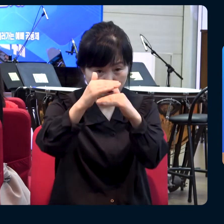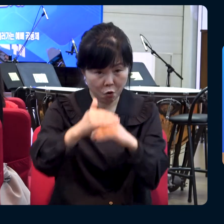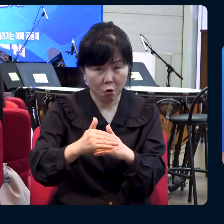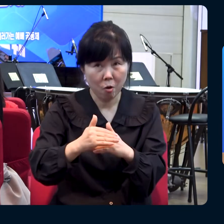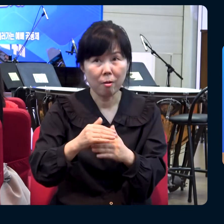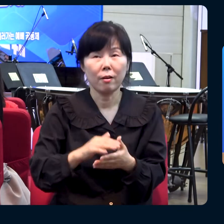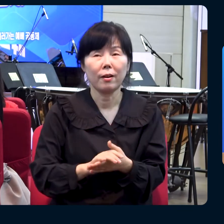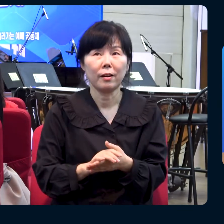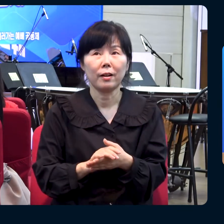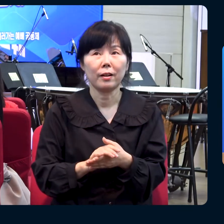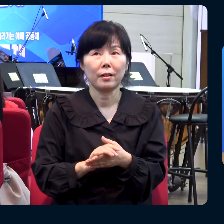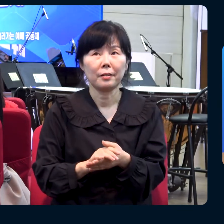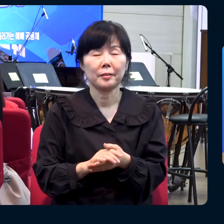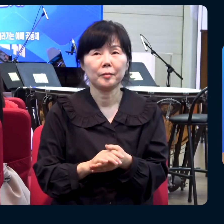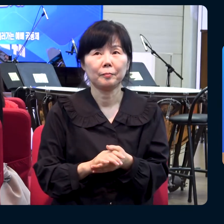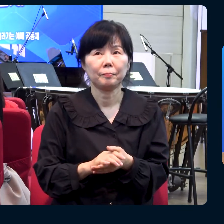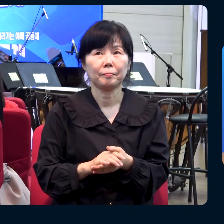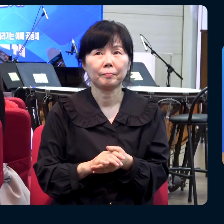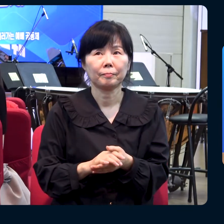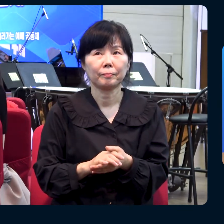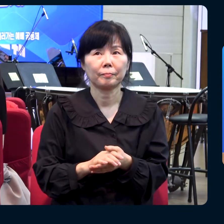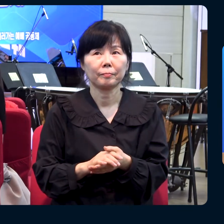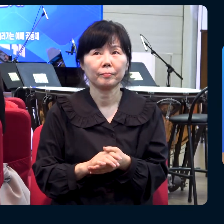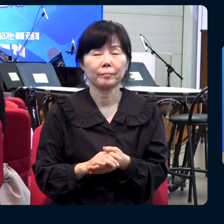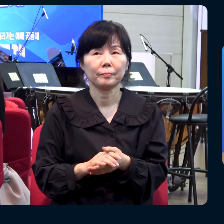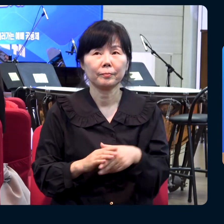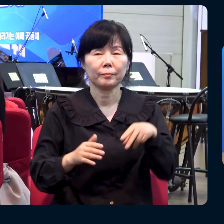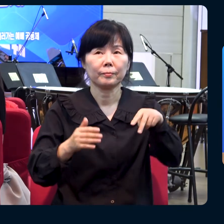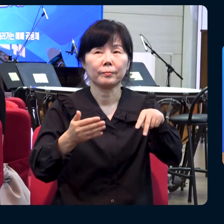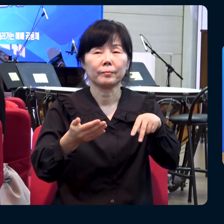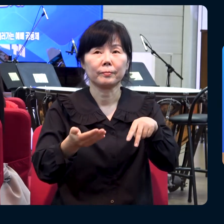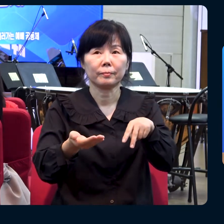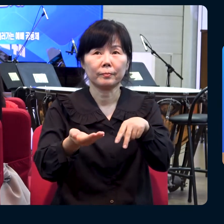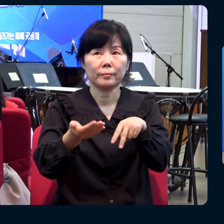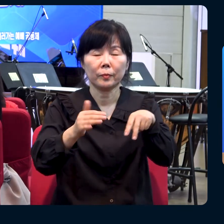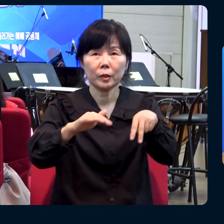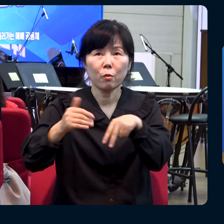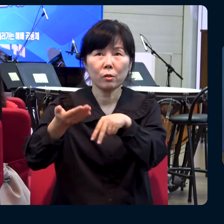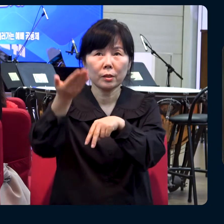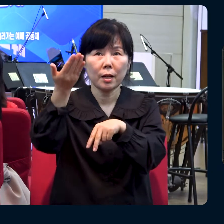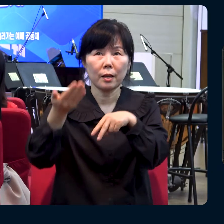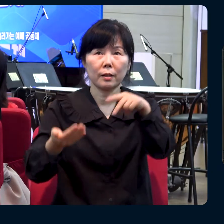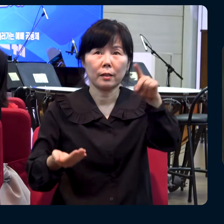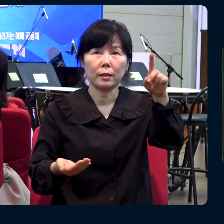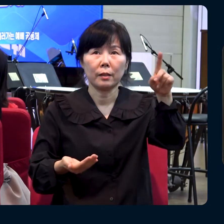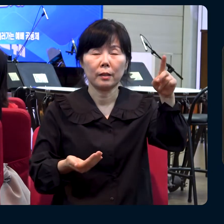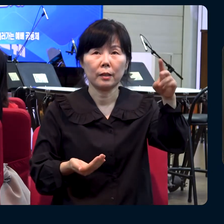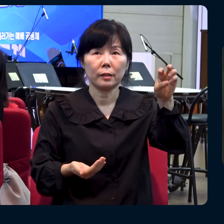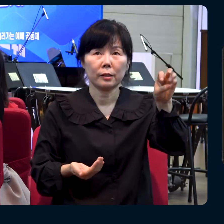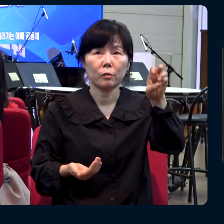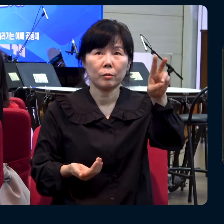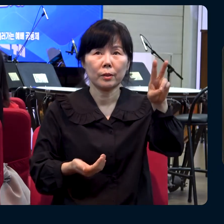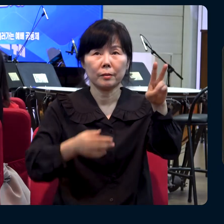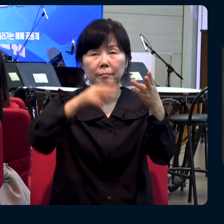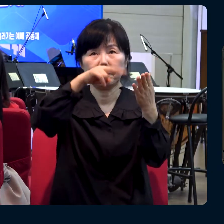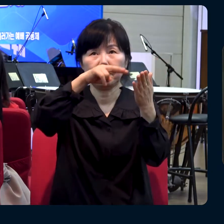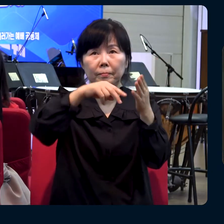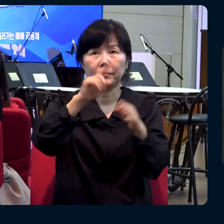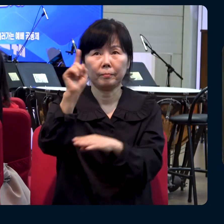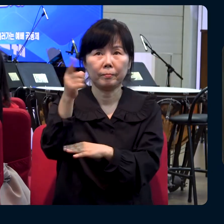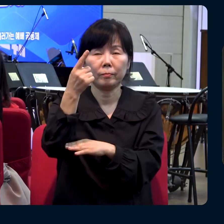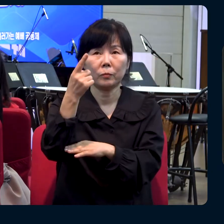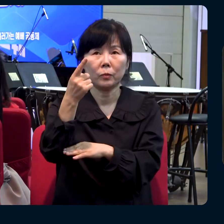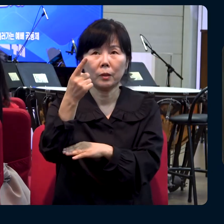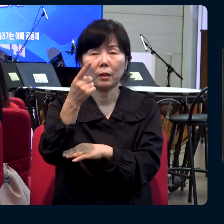펼쳐지는지 32절부터 보도록 하겠습니다. 사무엘상 17장 32절 한 절만 우리 다 같이 한번 읽겠습니다. 시작.